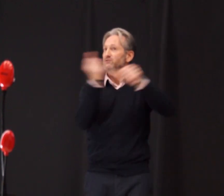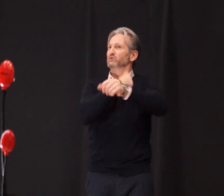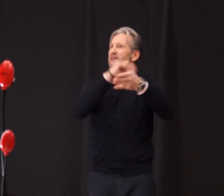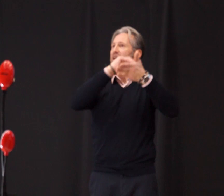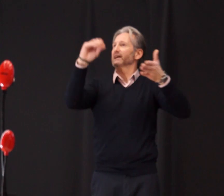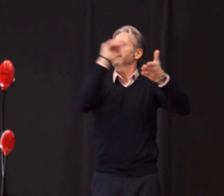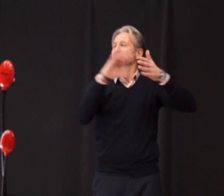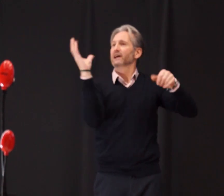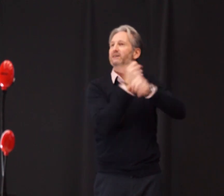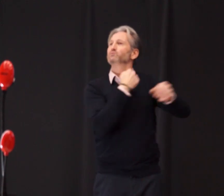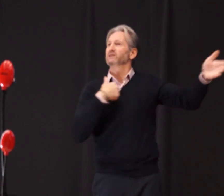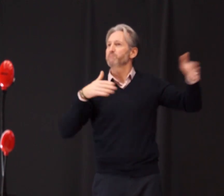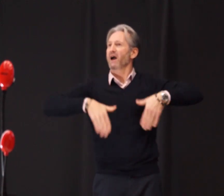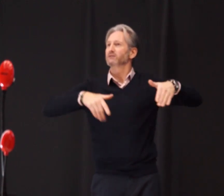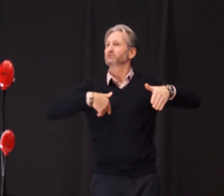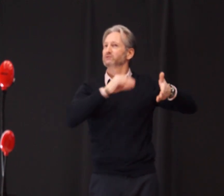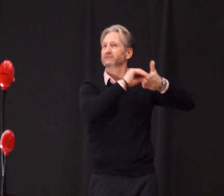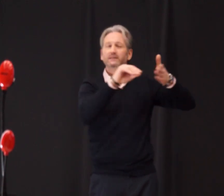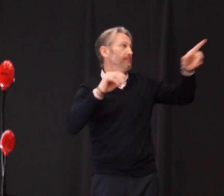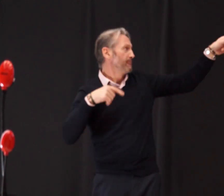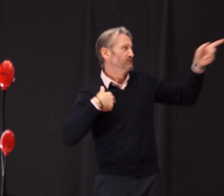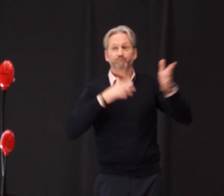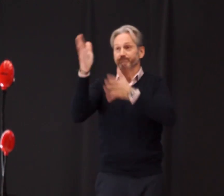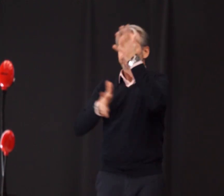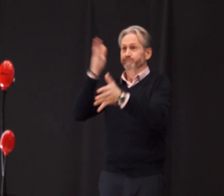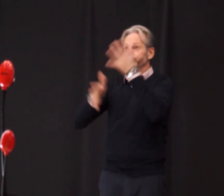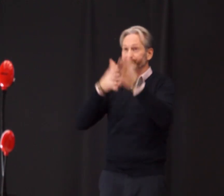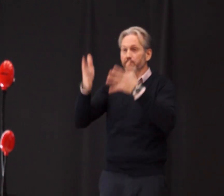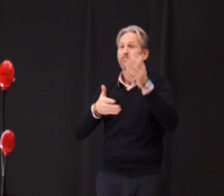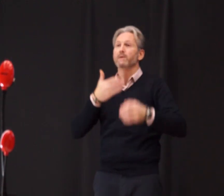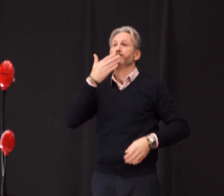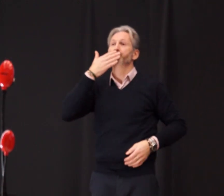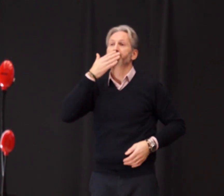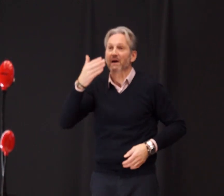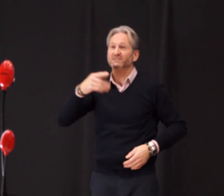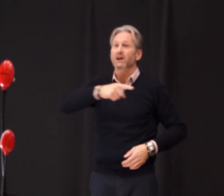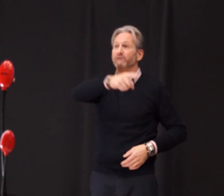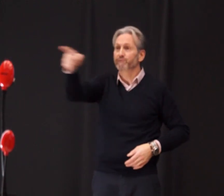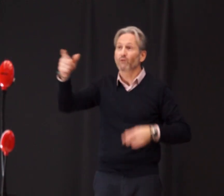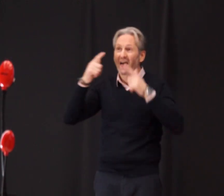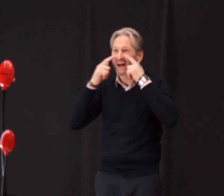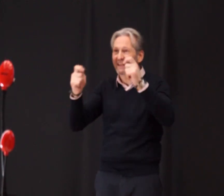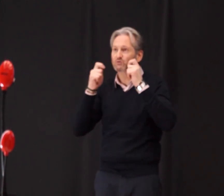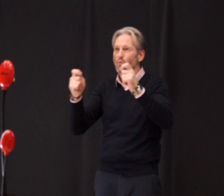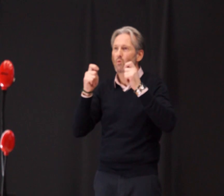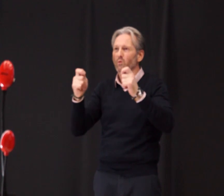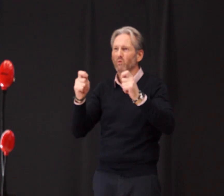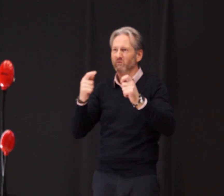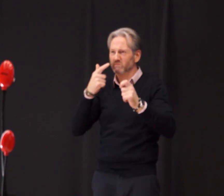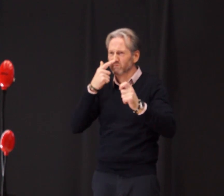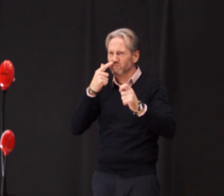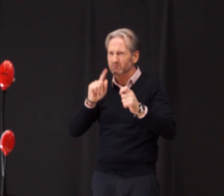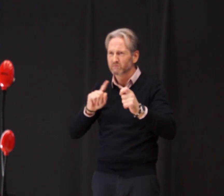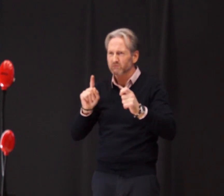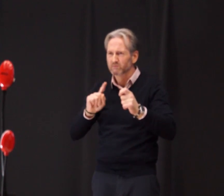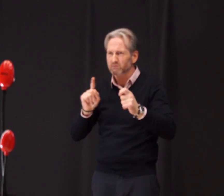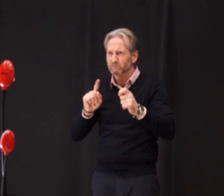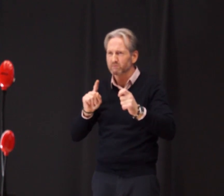fois, j'ai dit en français. Vous voyez, je vais être capable d'écrire en français. Et là, je vous dis merci pour votre attention. Je ne peux pas